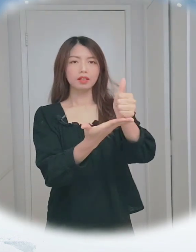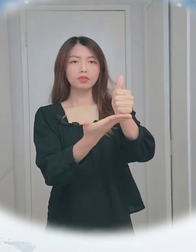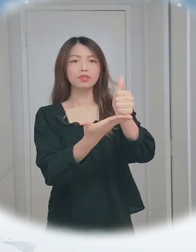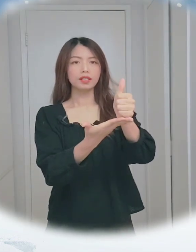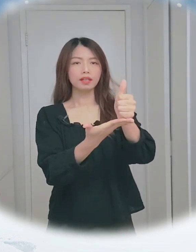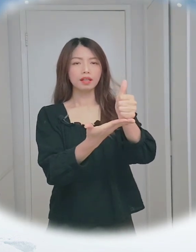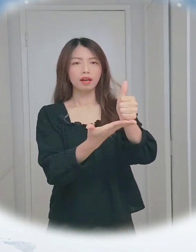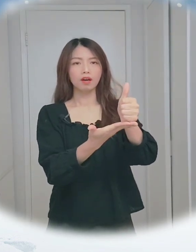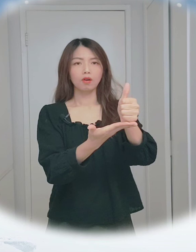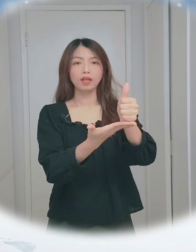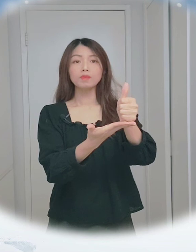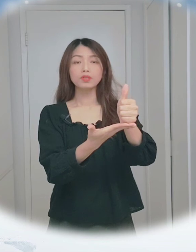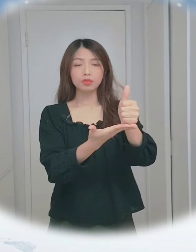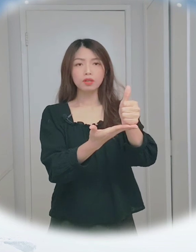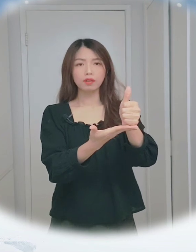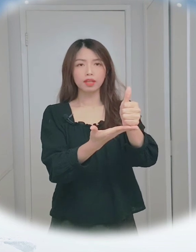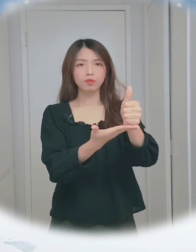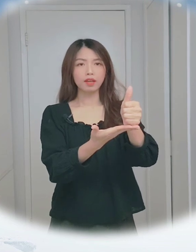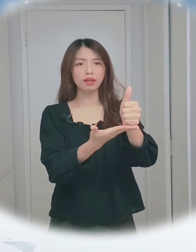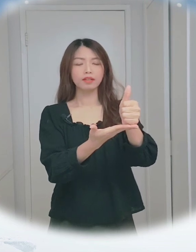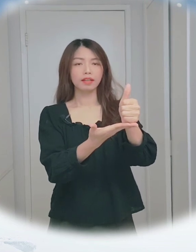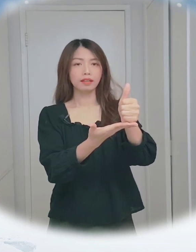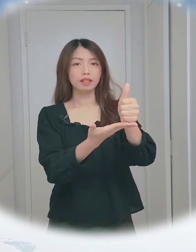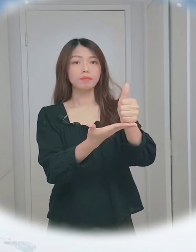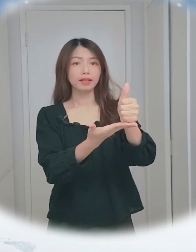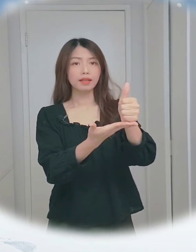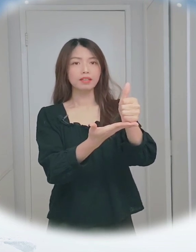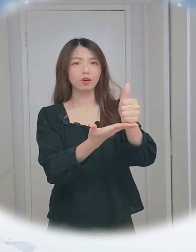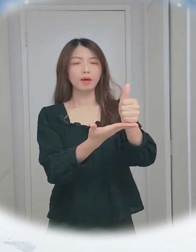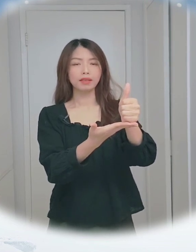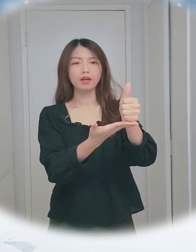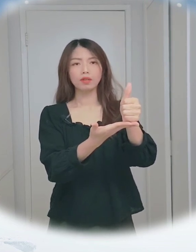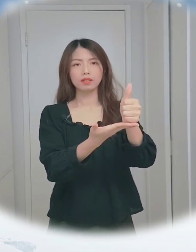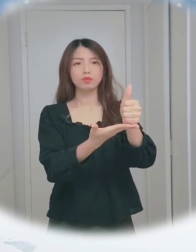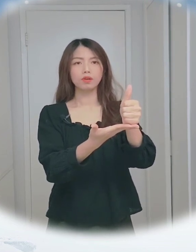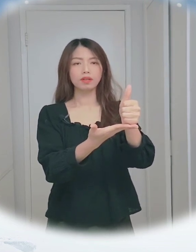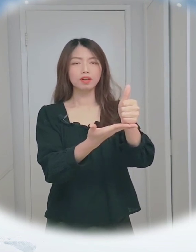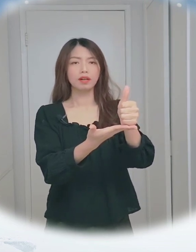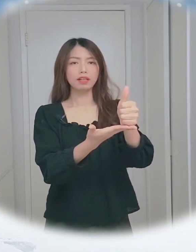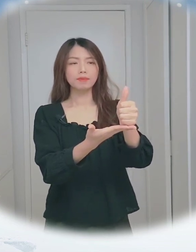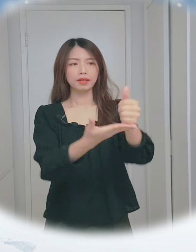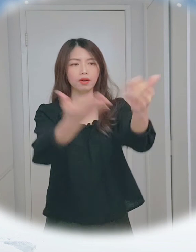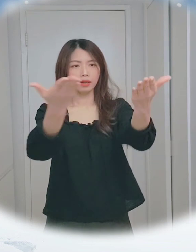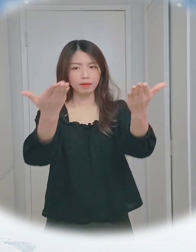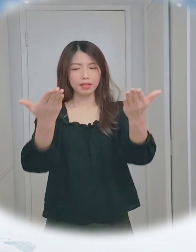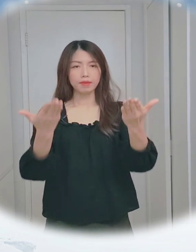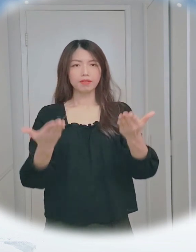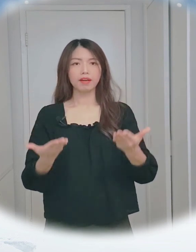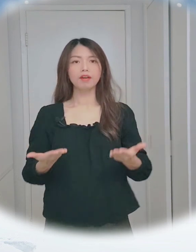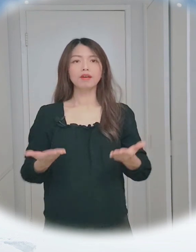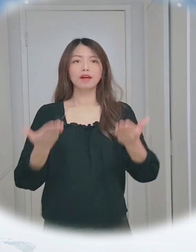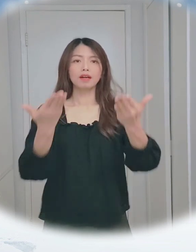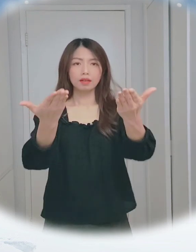주신 예수님이 주신 거기 때문에 나한테는 받다죠. 받다 라고 하는 뜻의 수어를 하시면 돼요. 아까